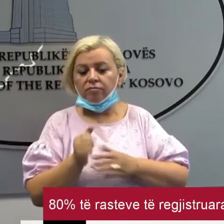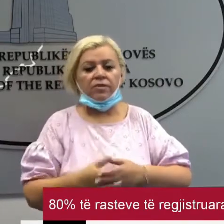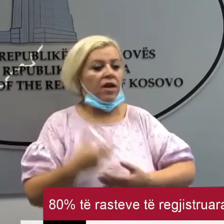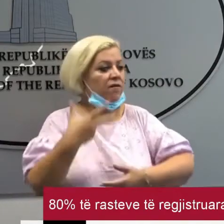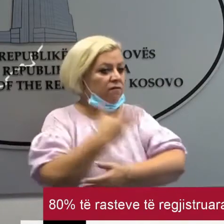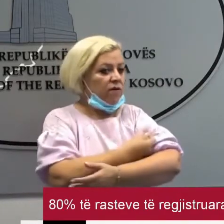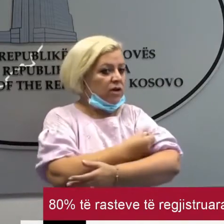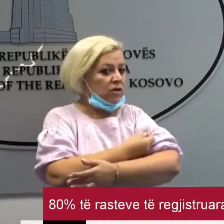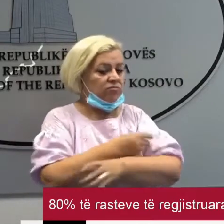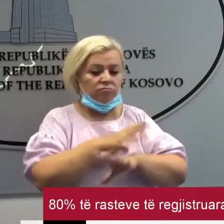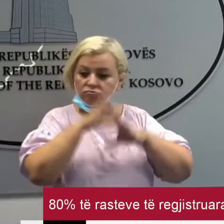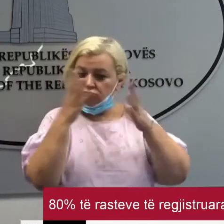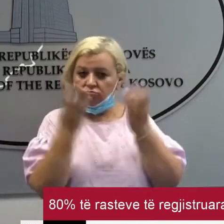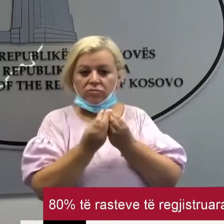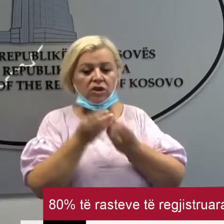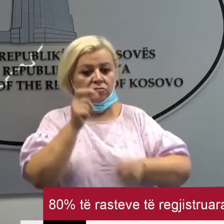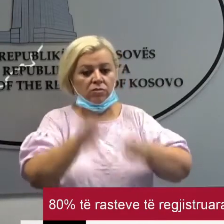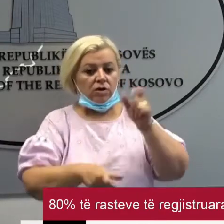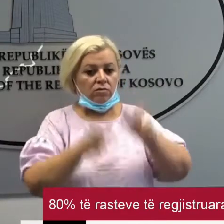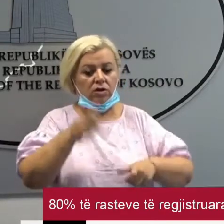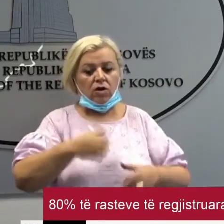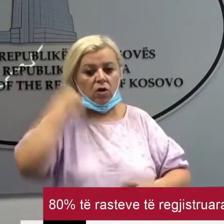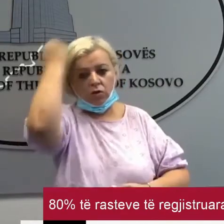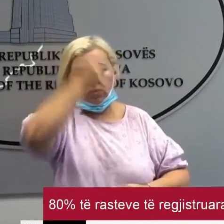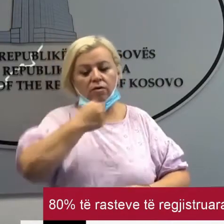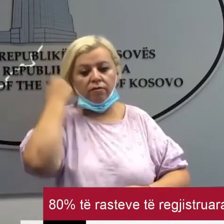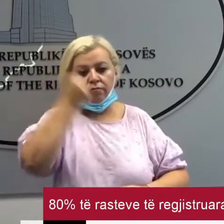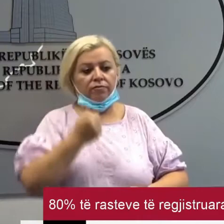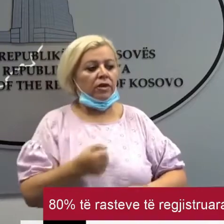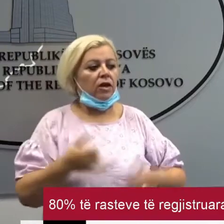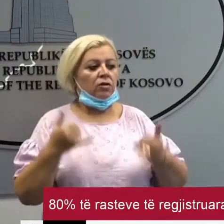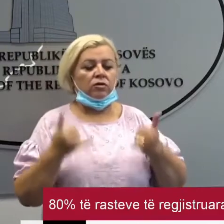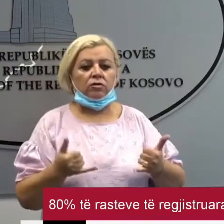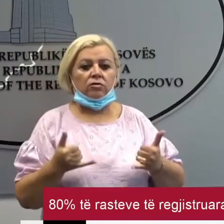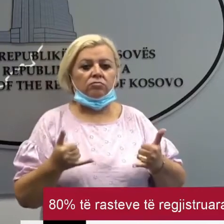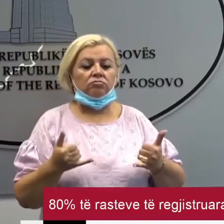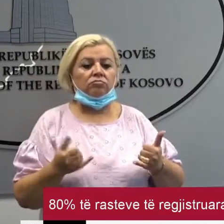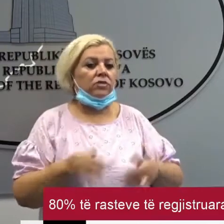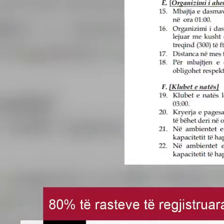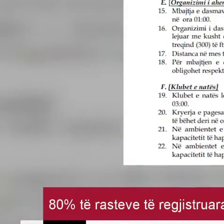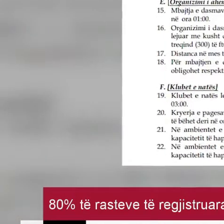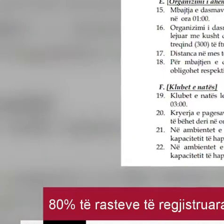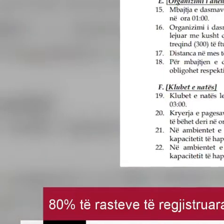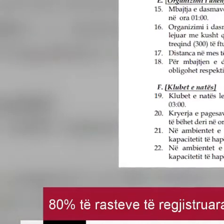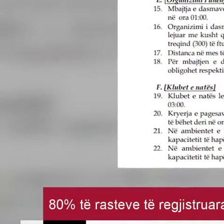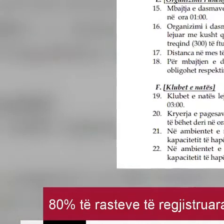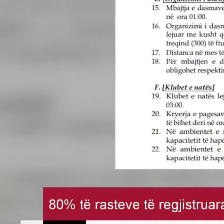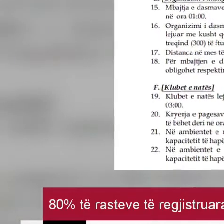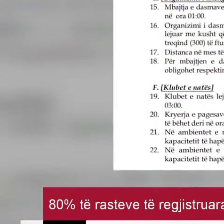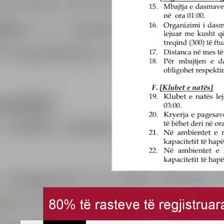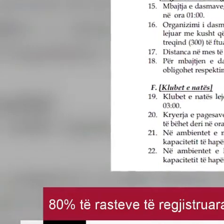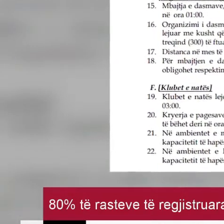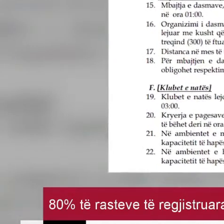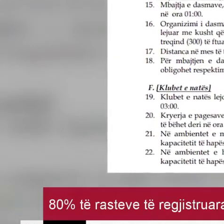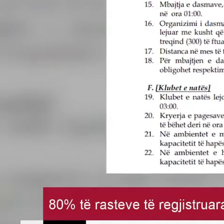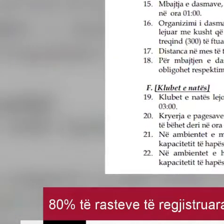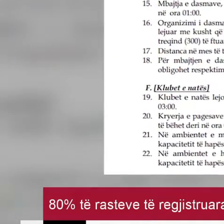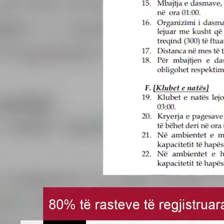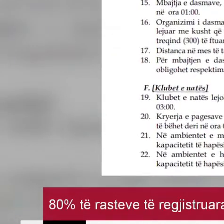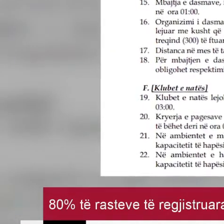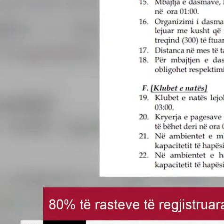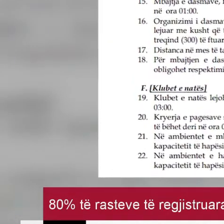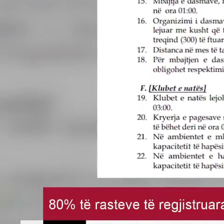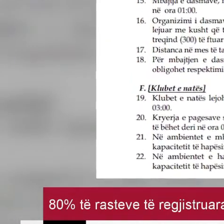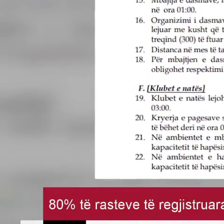është vaksinimi masovik i popullsisë në Republikën e Kosovës, të cilën aktualisht po e bën Ministria e Shëndetësisë. E përdallim nga masat